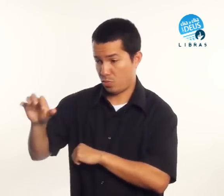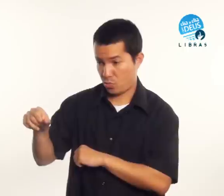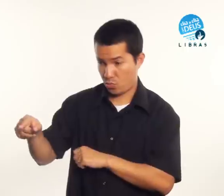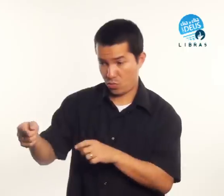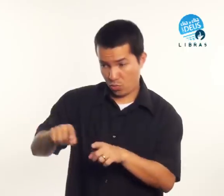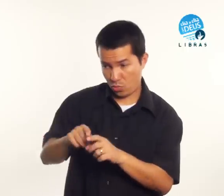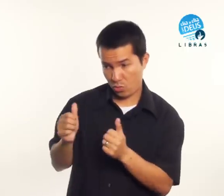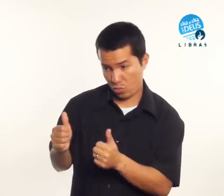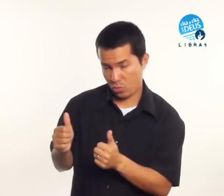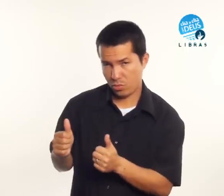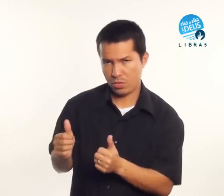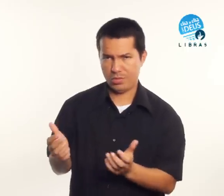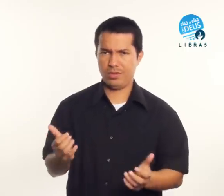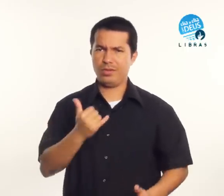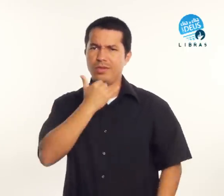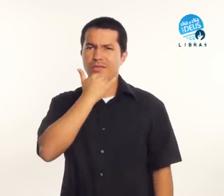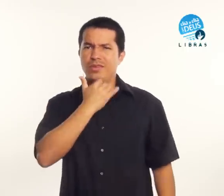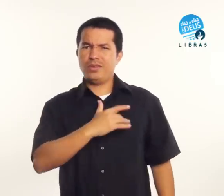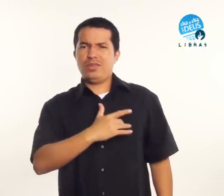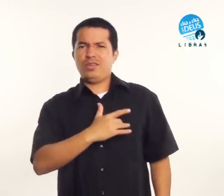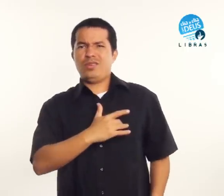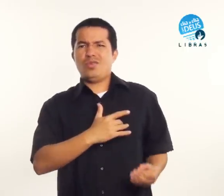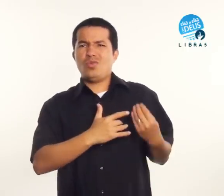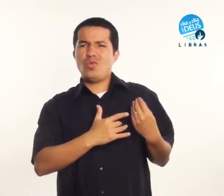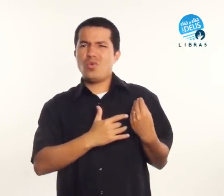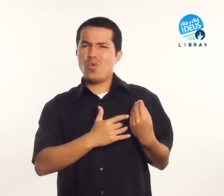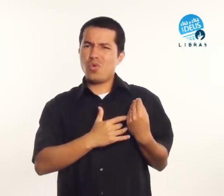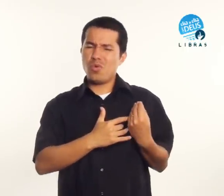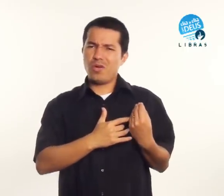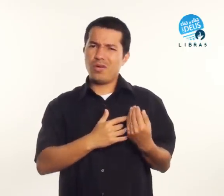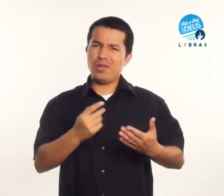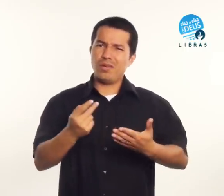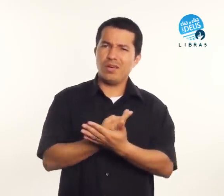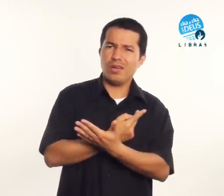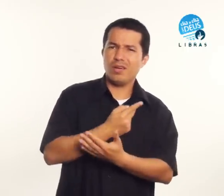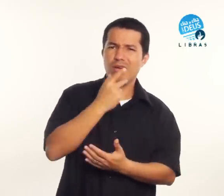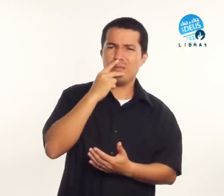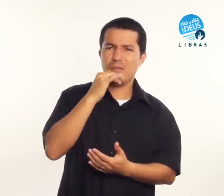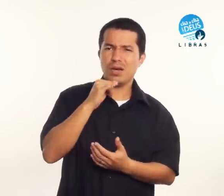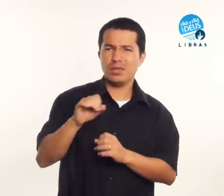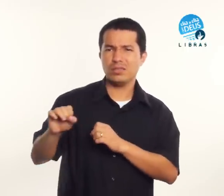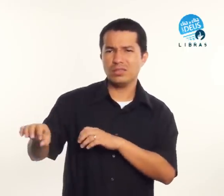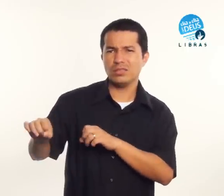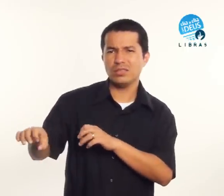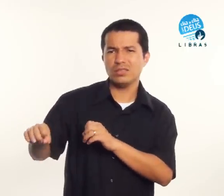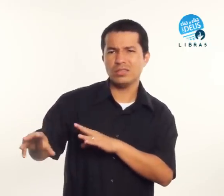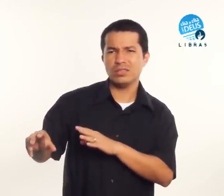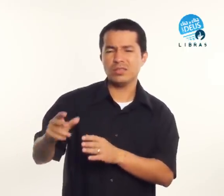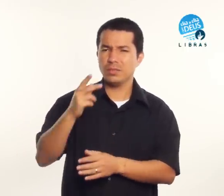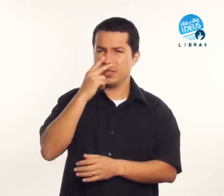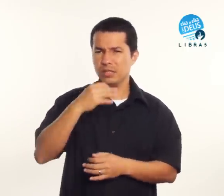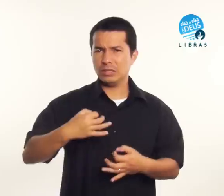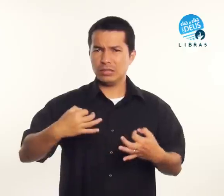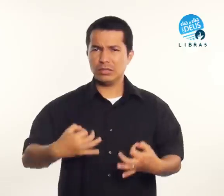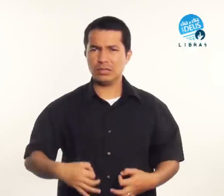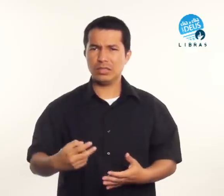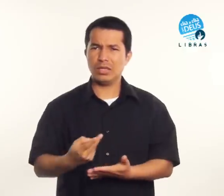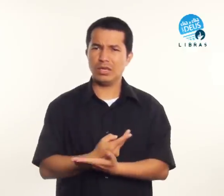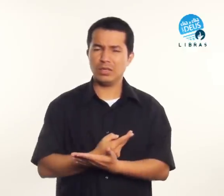para buscá-lo. Coitadinho, como é que vai voltar para casa? Quando na verdade ser um bom pai era dizer,